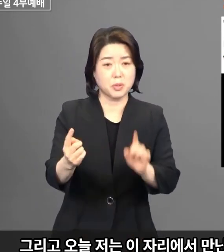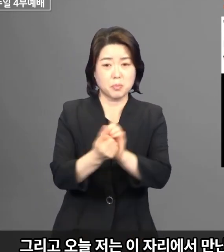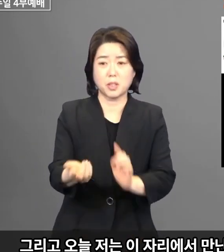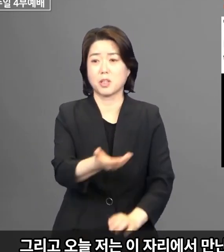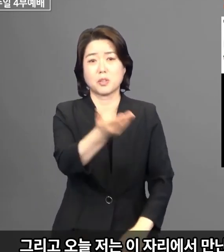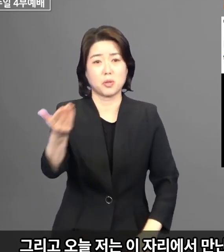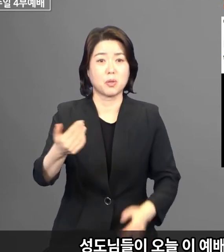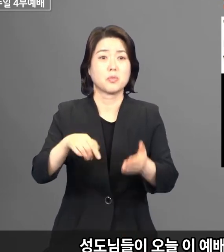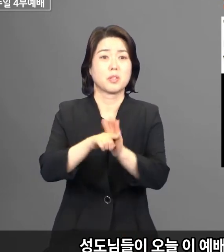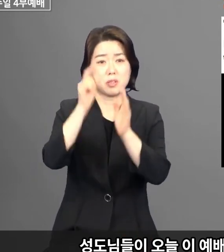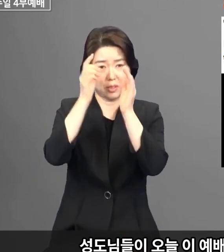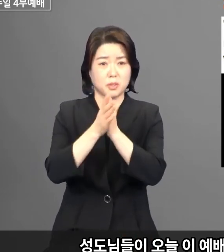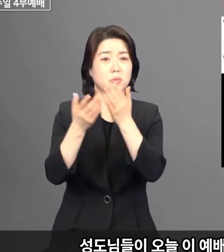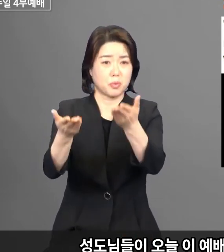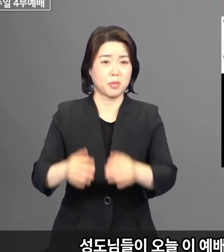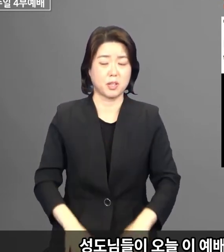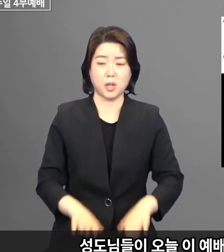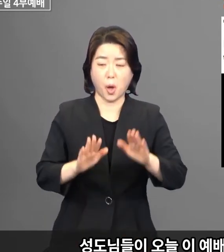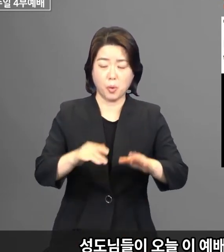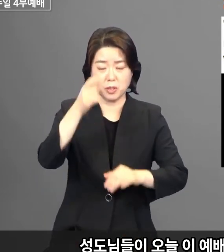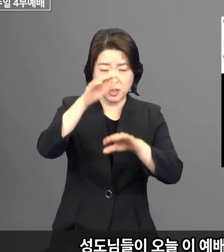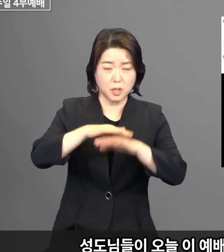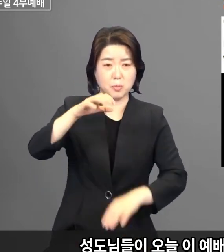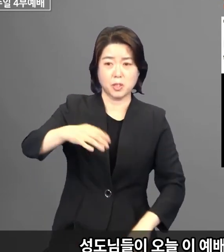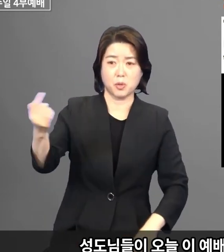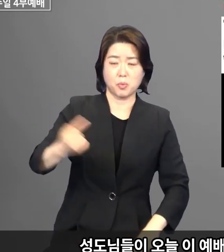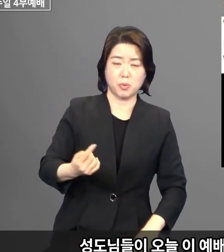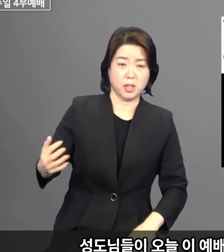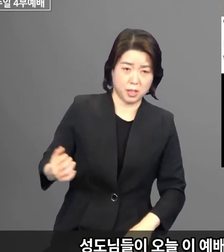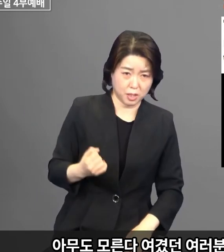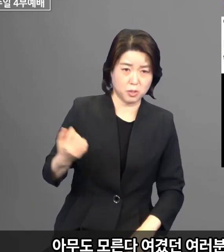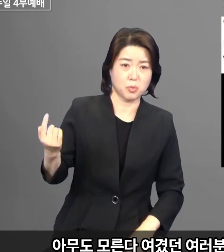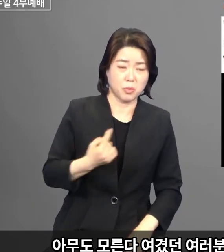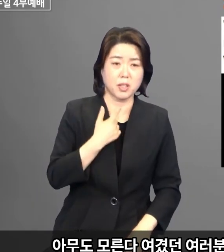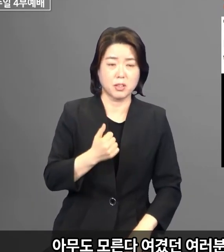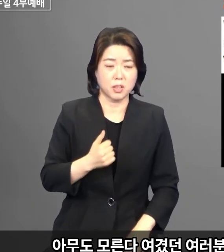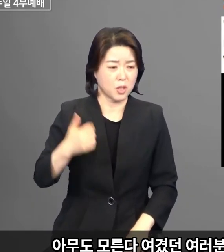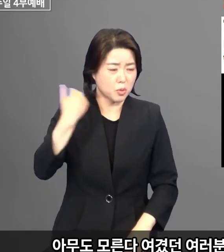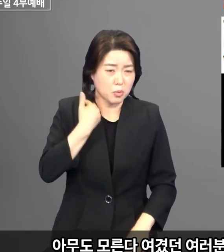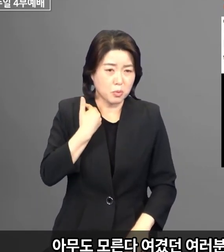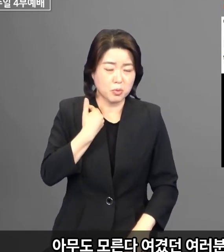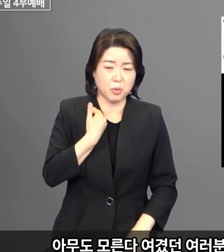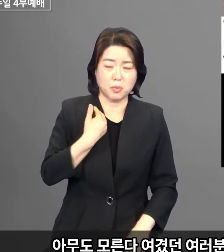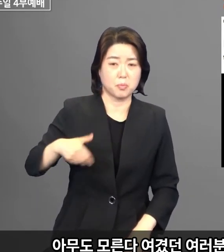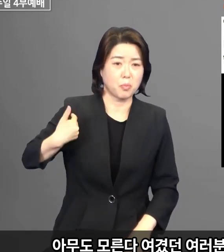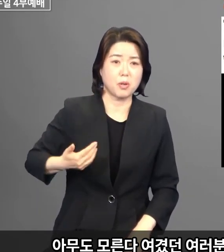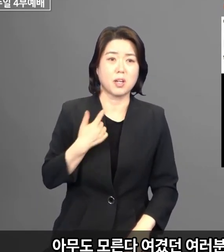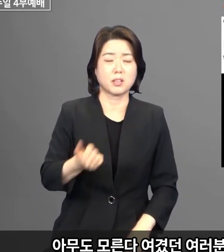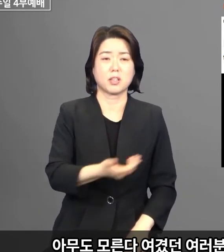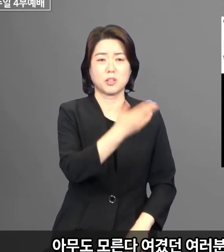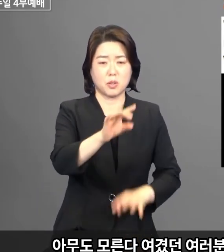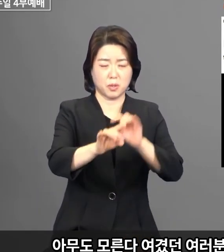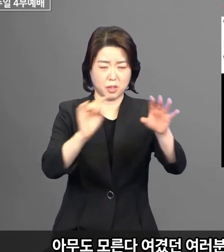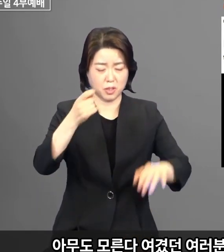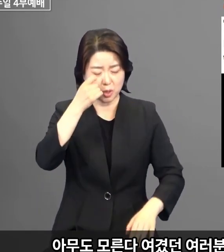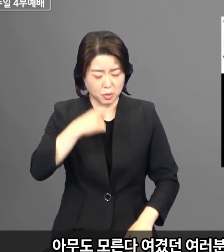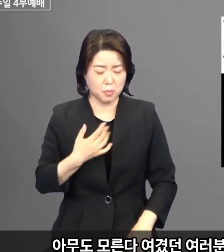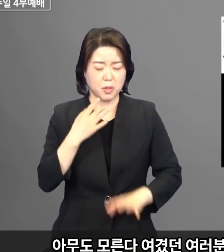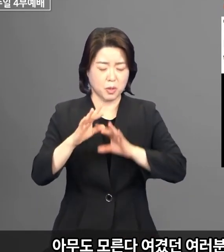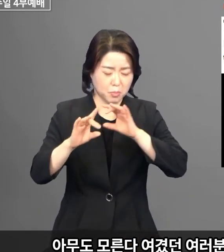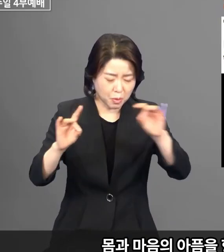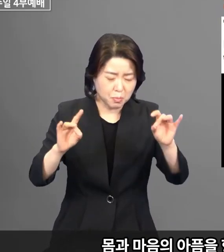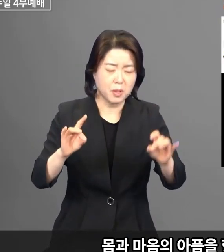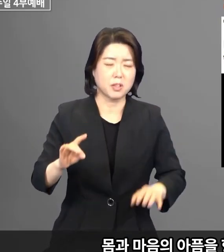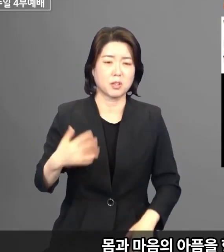기도할 겁니다. 성도님들이 오늘 이 예배당에 오면서 가지고 왔던, 아무도 모른다 여겼던 여러분들의 각자의 눈물과